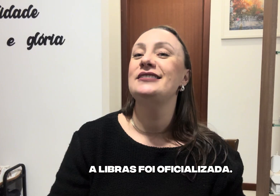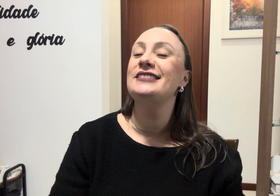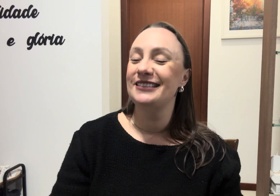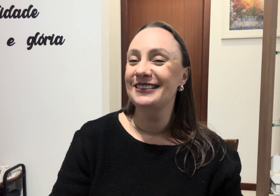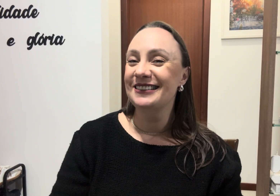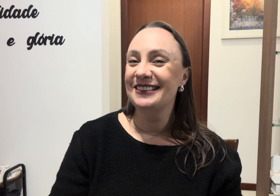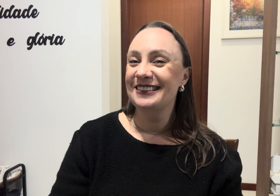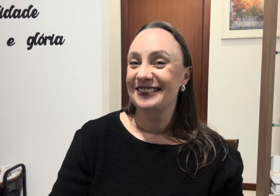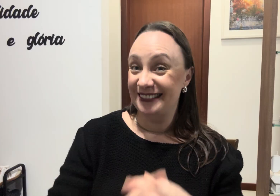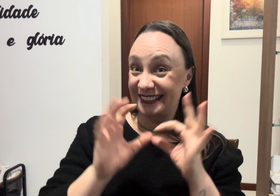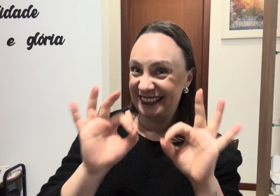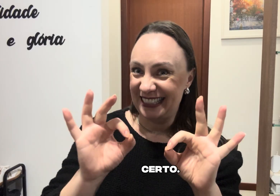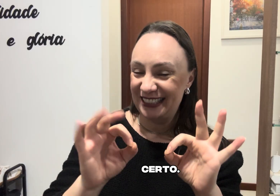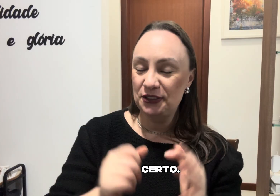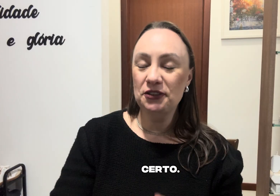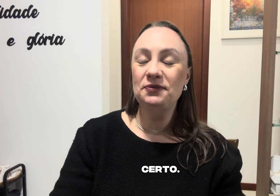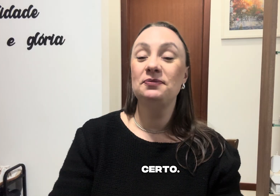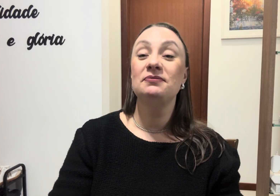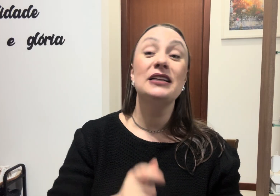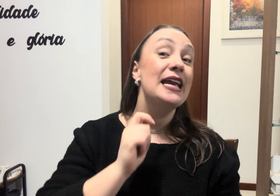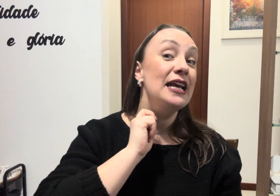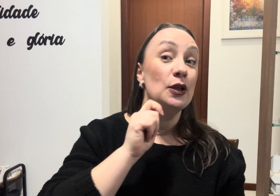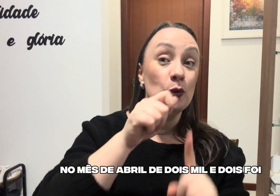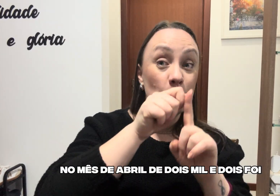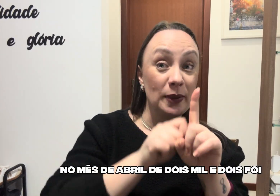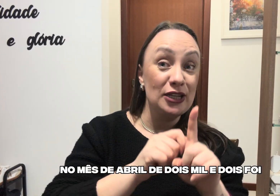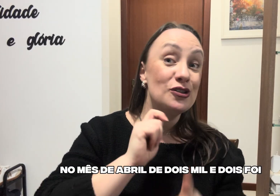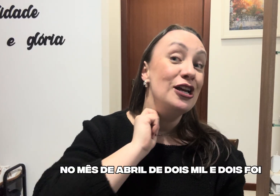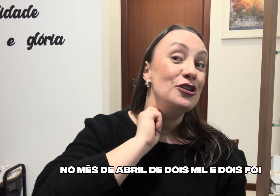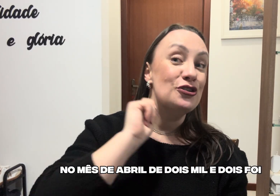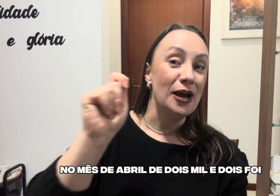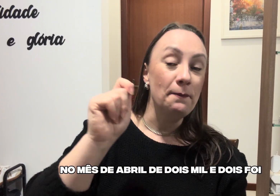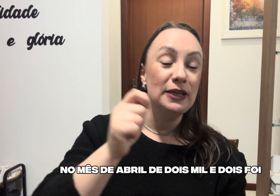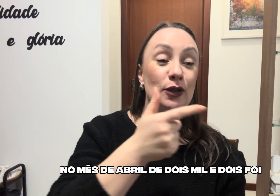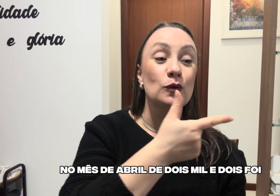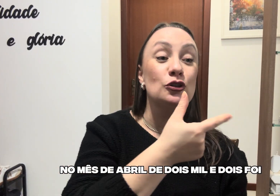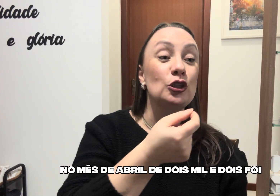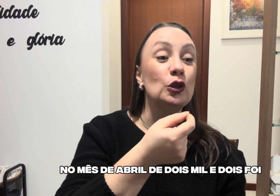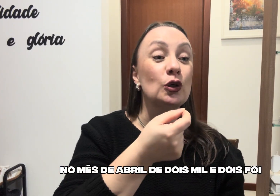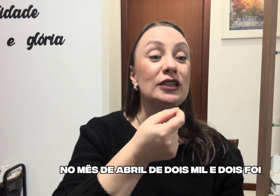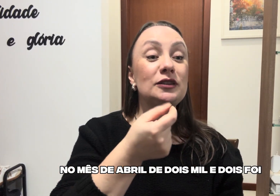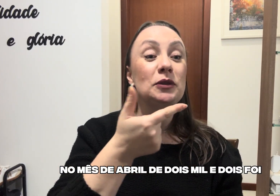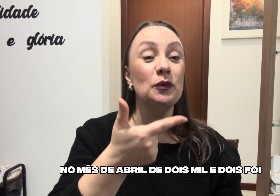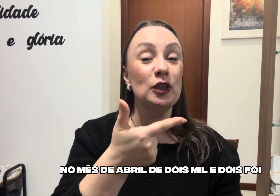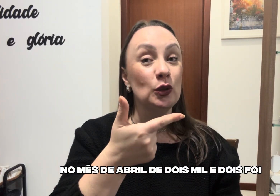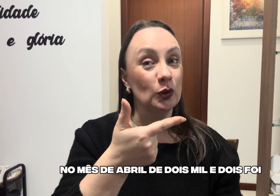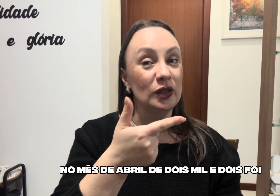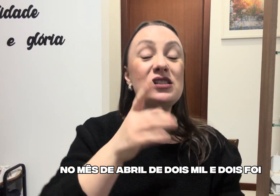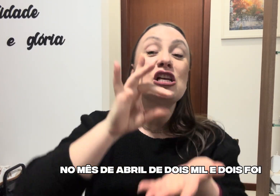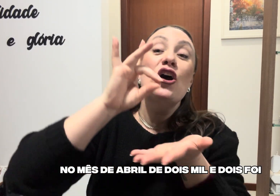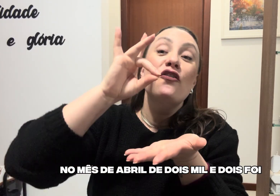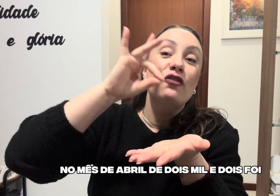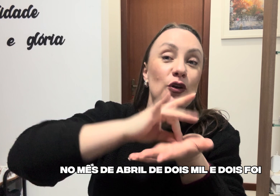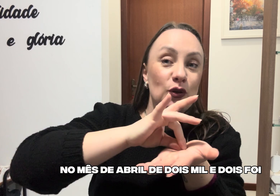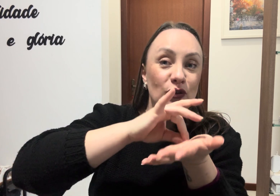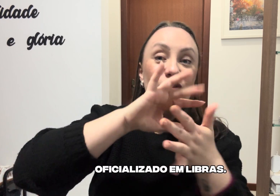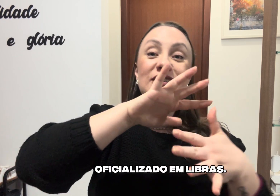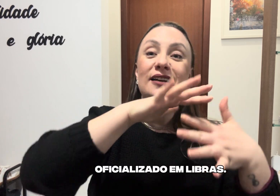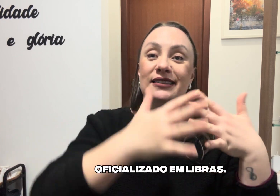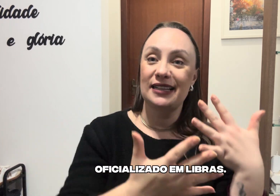Libras, certo? No mês de abril de 2002 foi